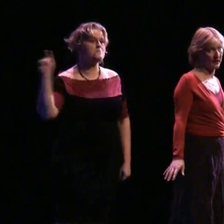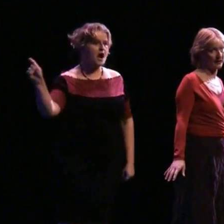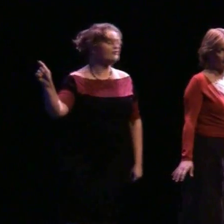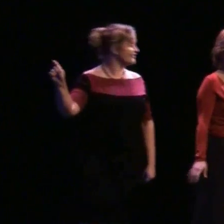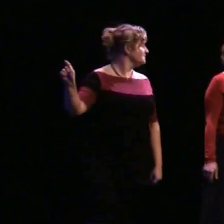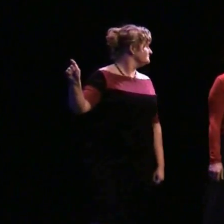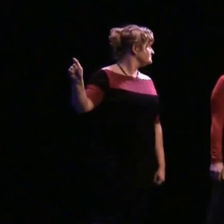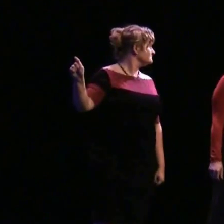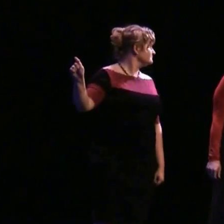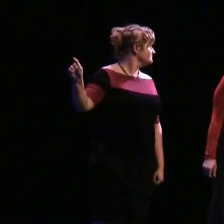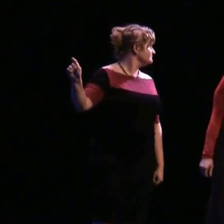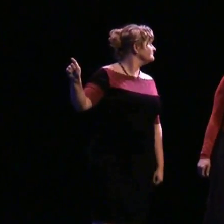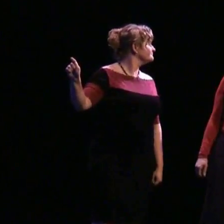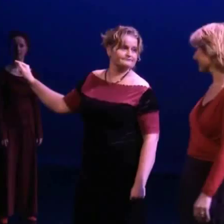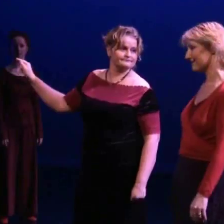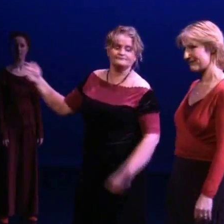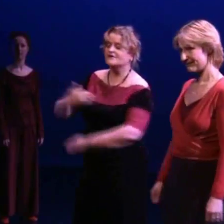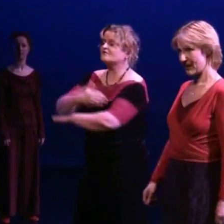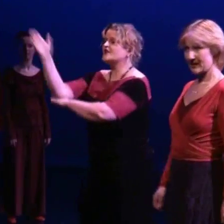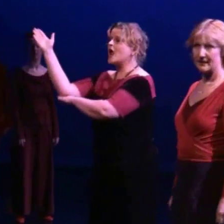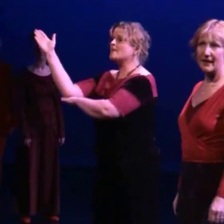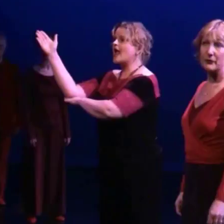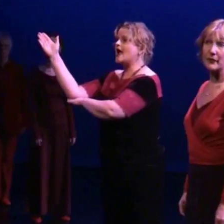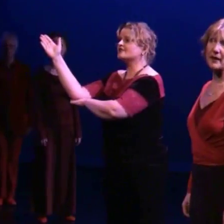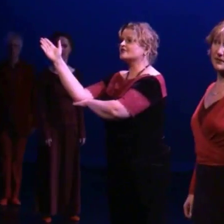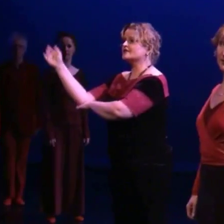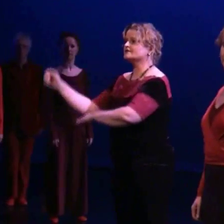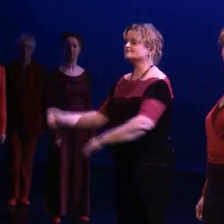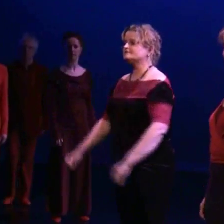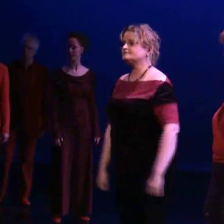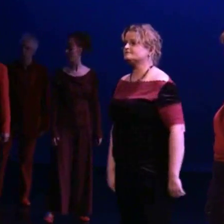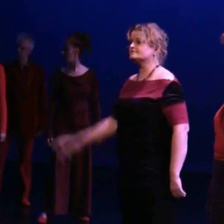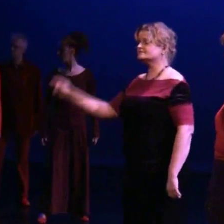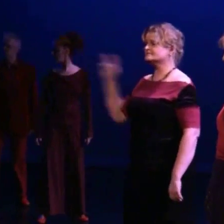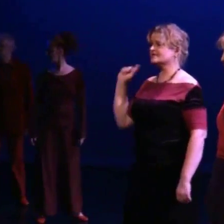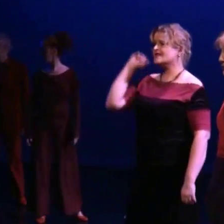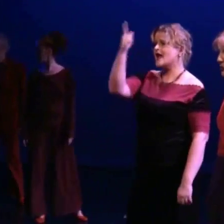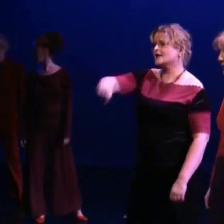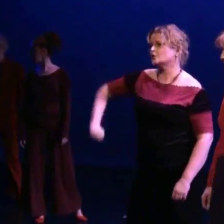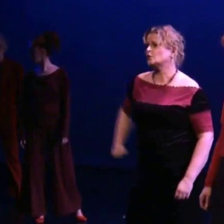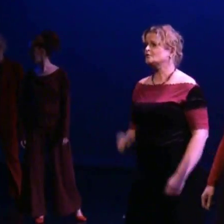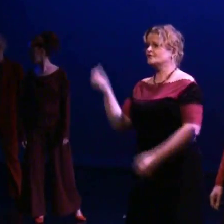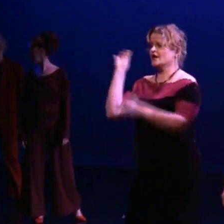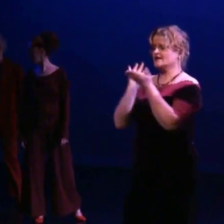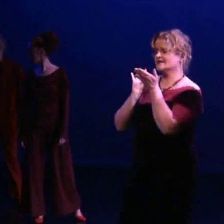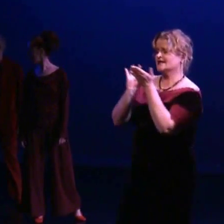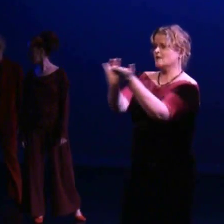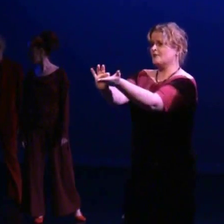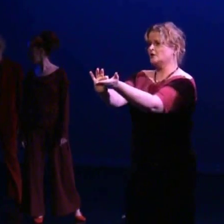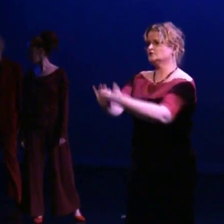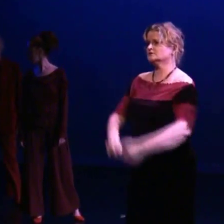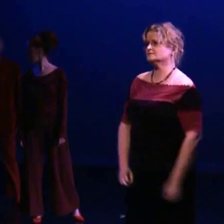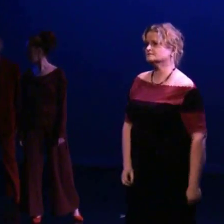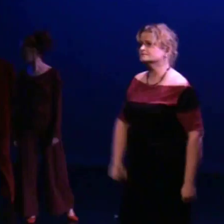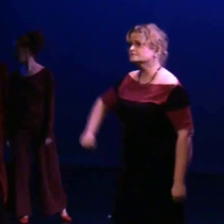meer te scheren. En mijn man? Die ging vreemd. Dus we gingen in